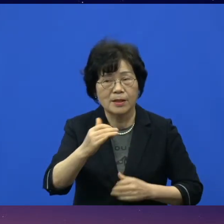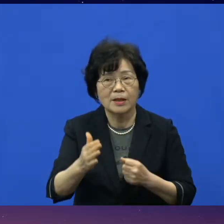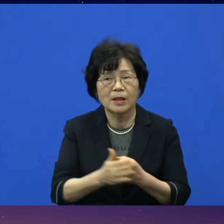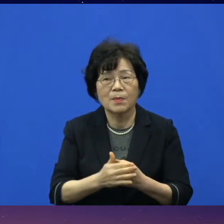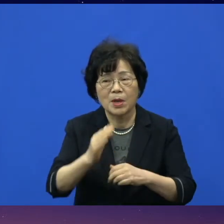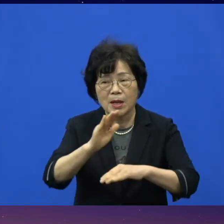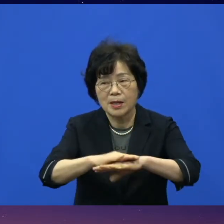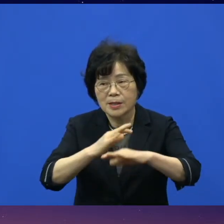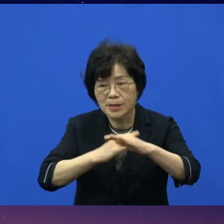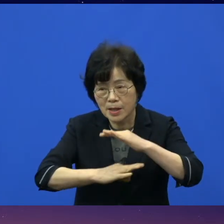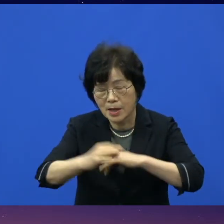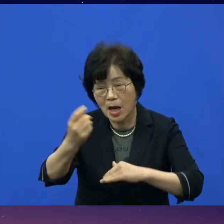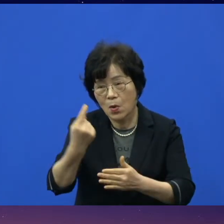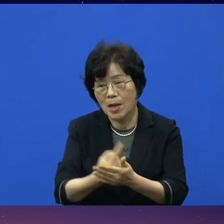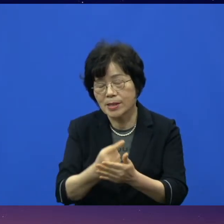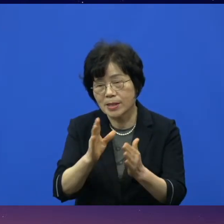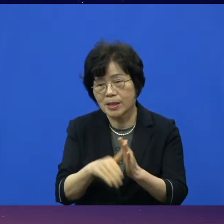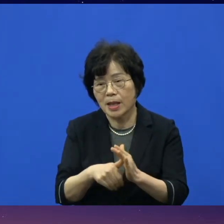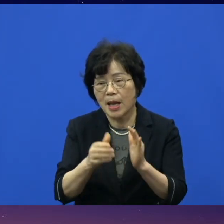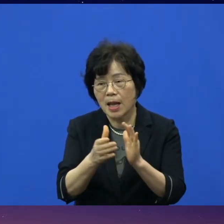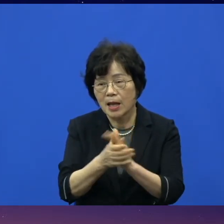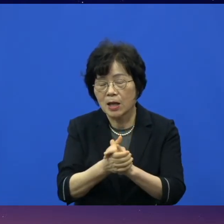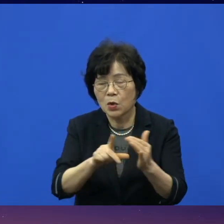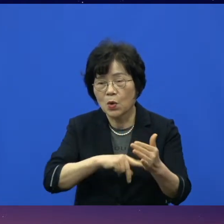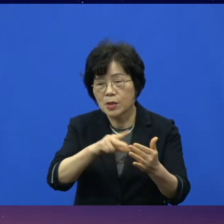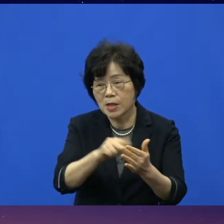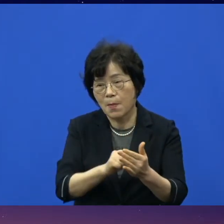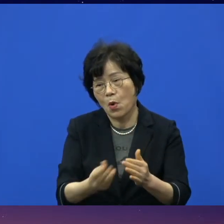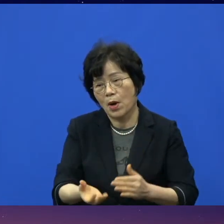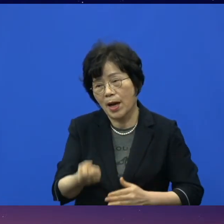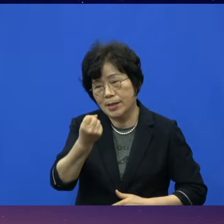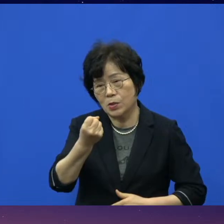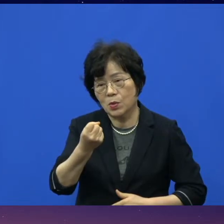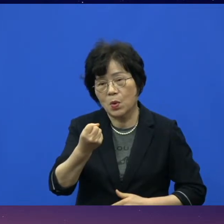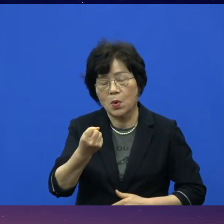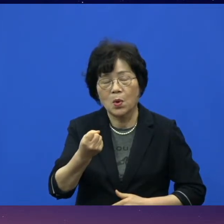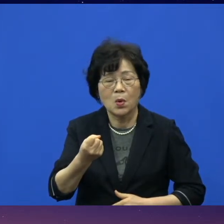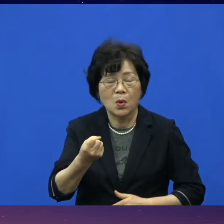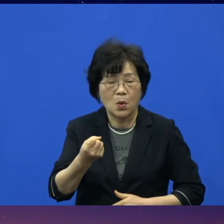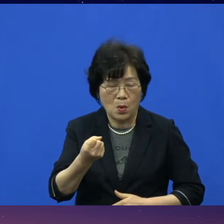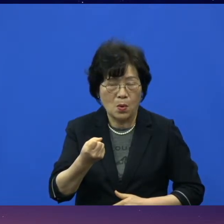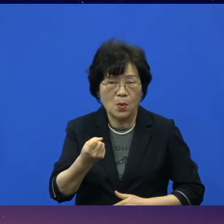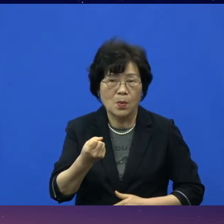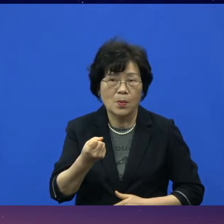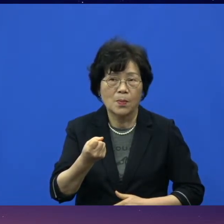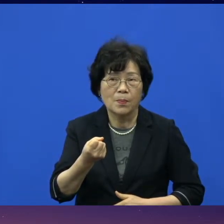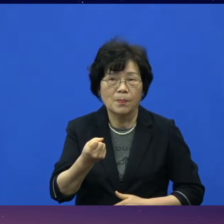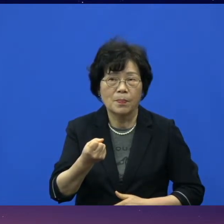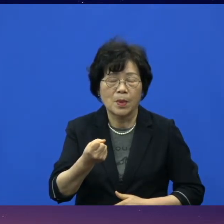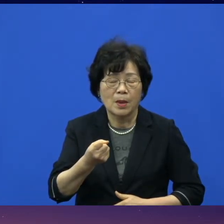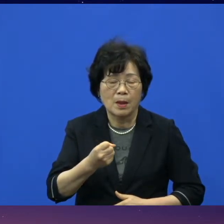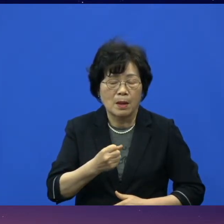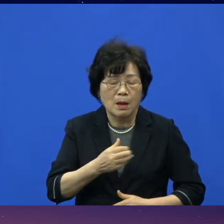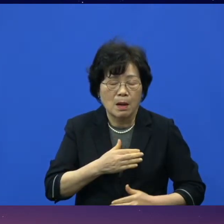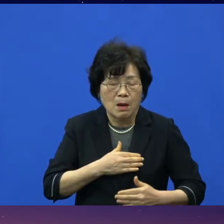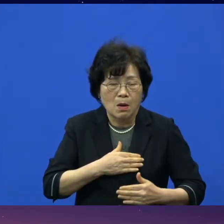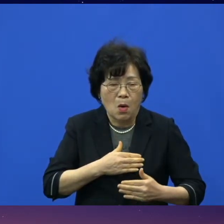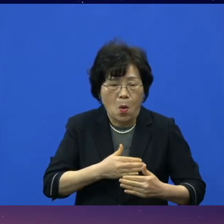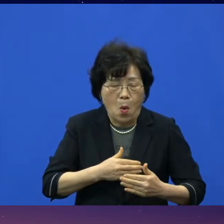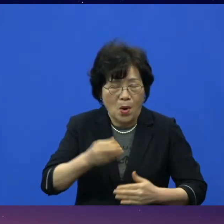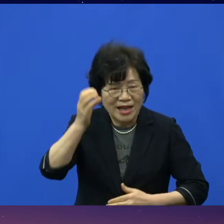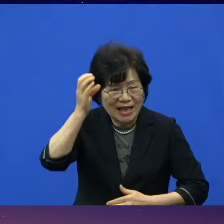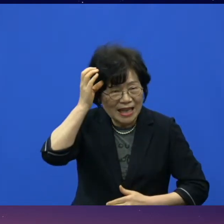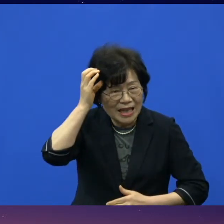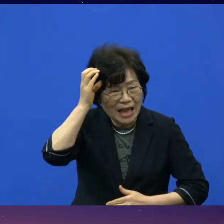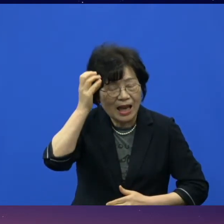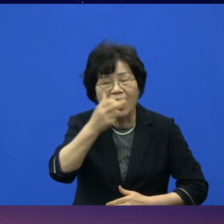철학에 오셔서도 기도 제목을 가지는데, 기도 제목을 딱 가지면 가슴이 뛰어야 돼요. 와,